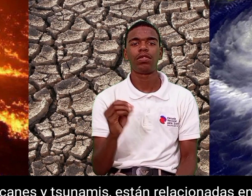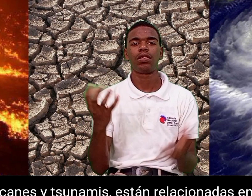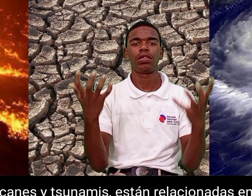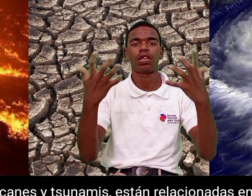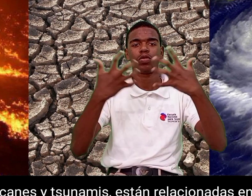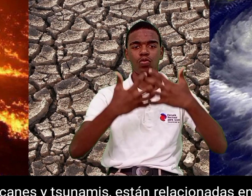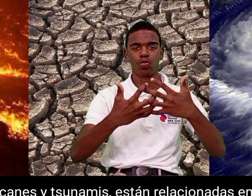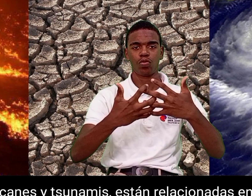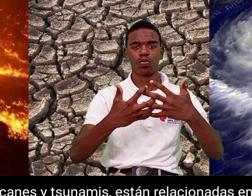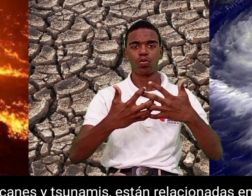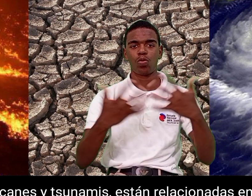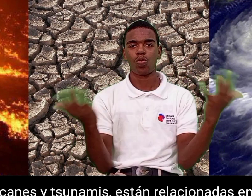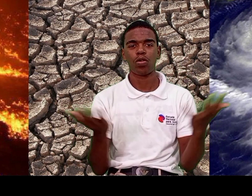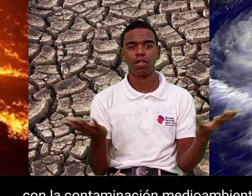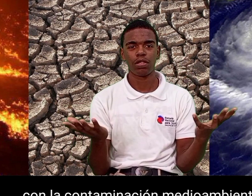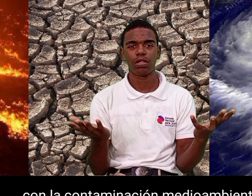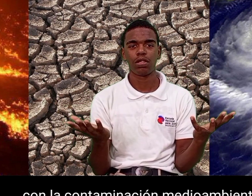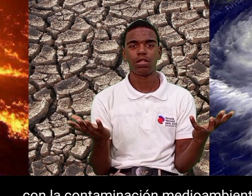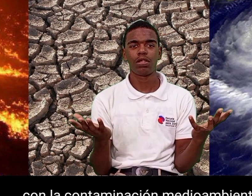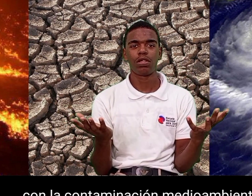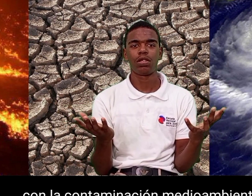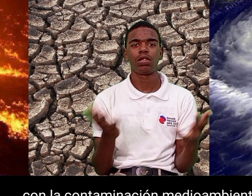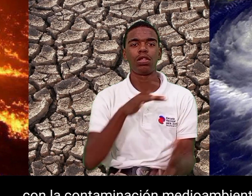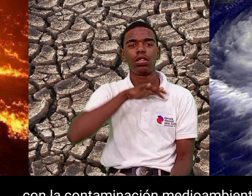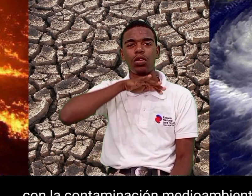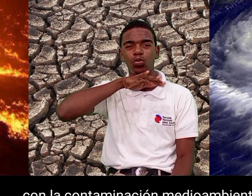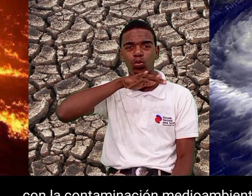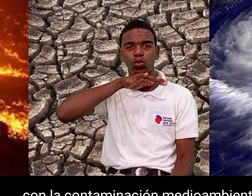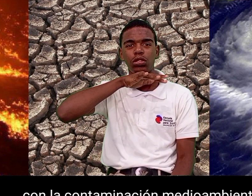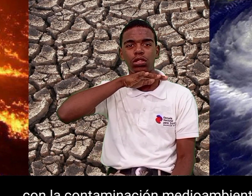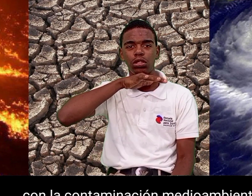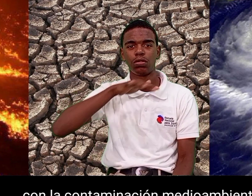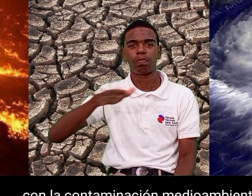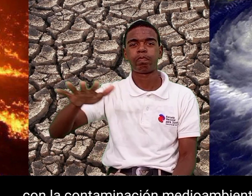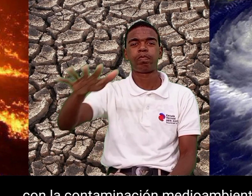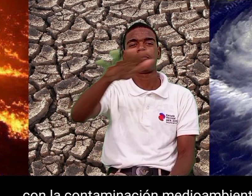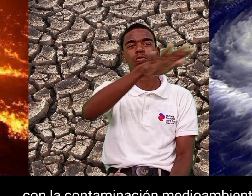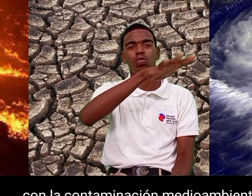con la contaminación medioambiental